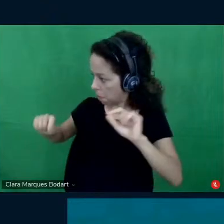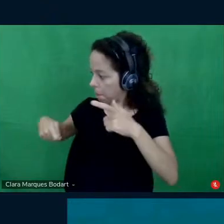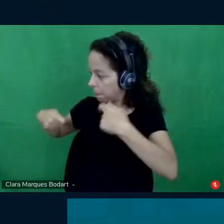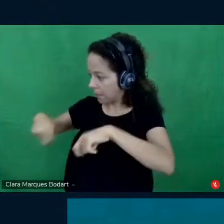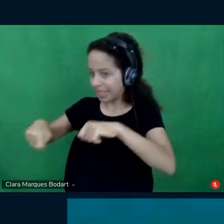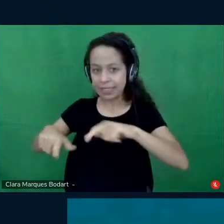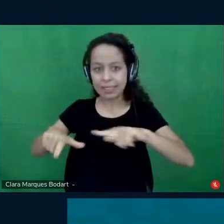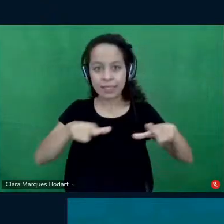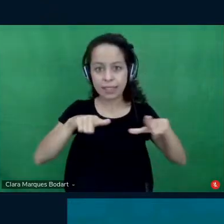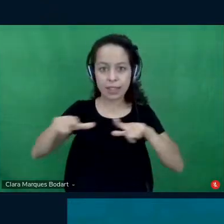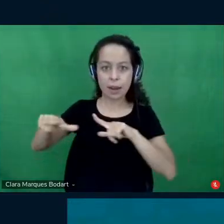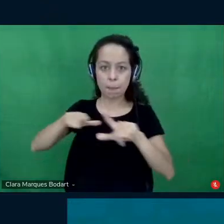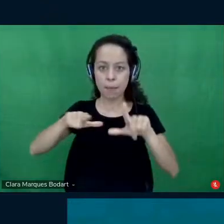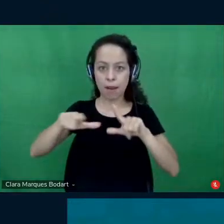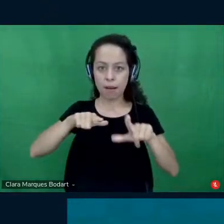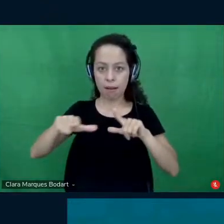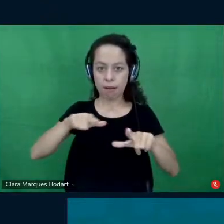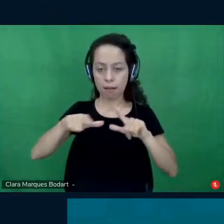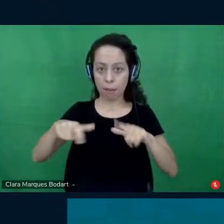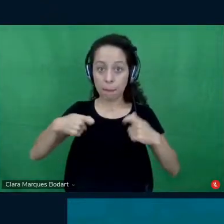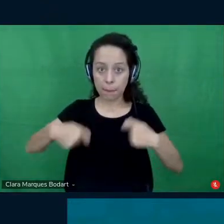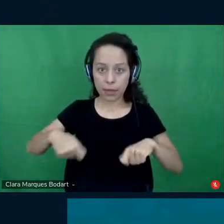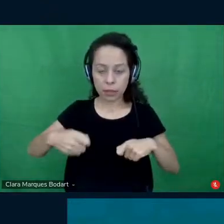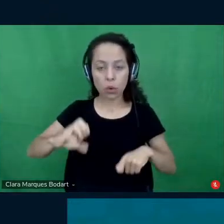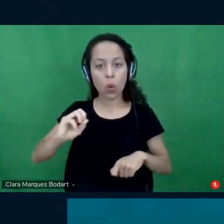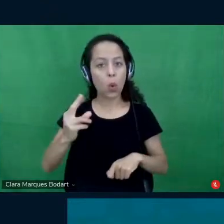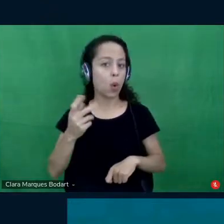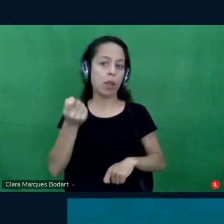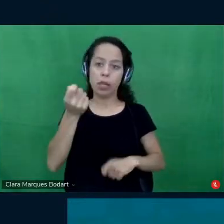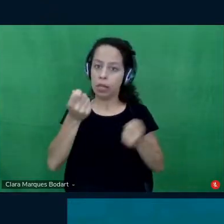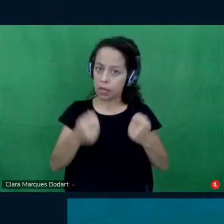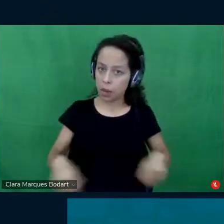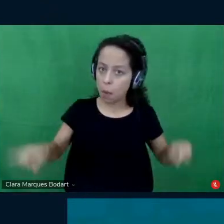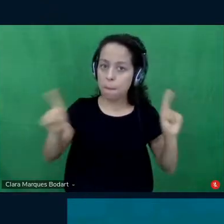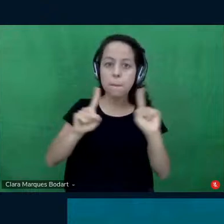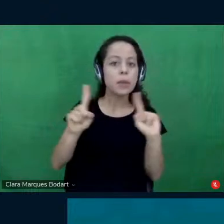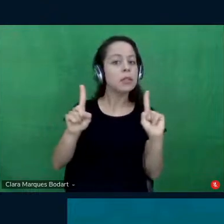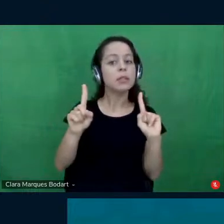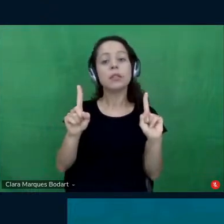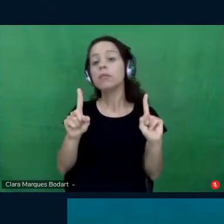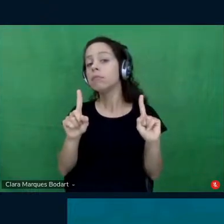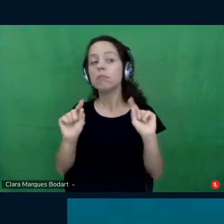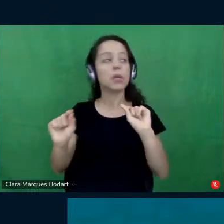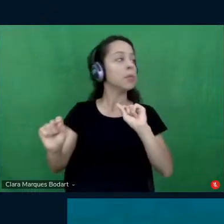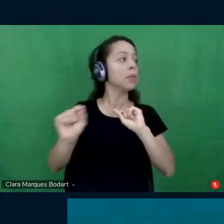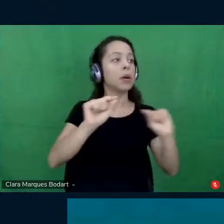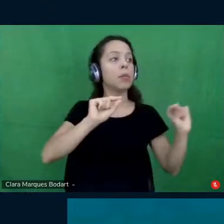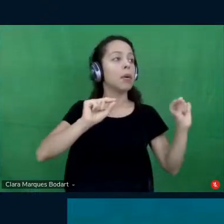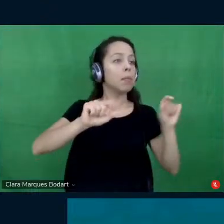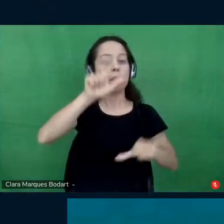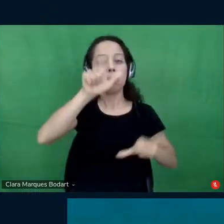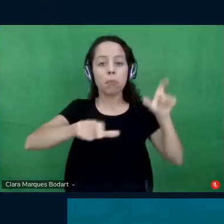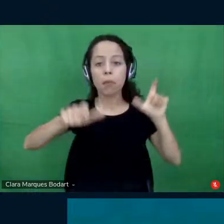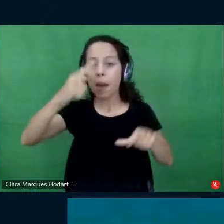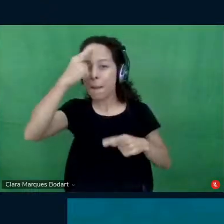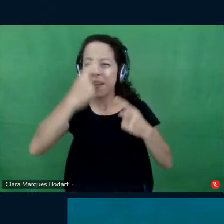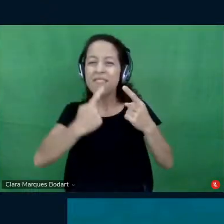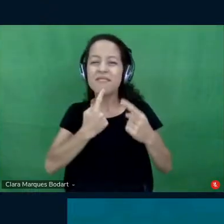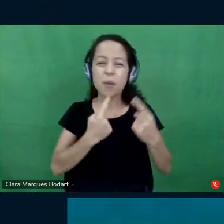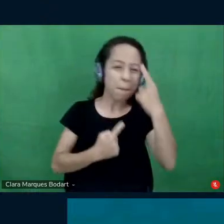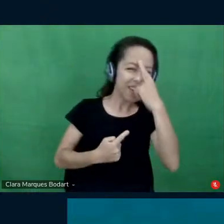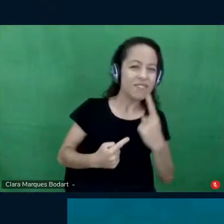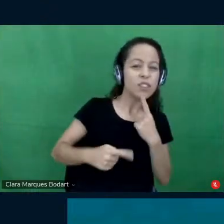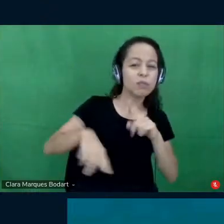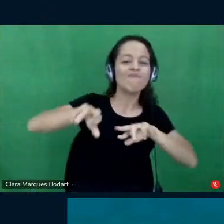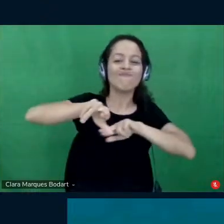outro aspecto importante. Nós temos uma juventude que está fazendo educação profissional ou, né, ou ensino médio sem ser profissional e